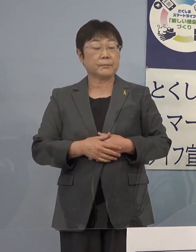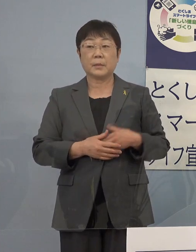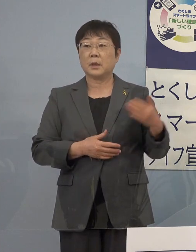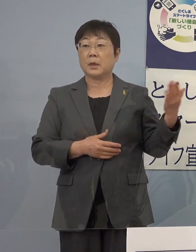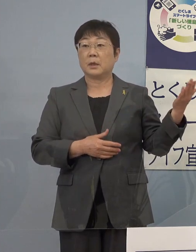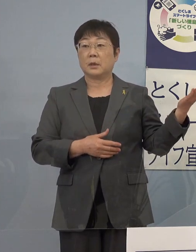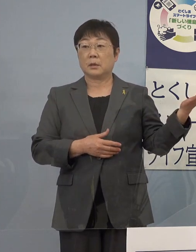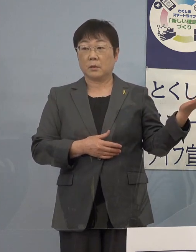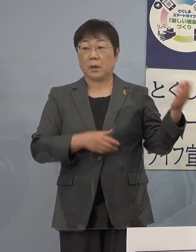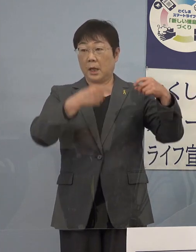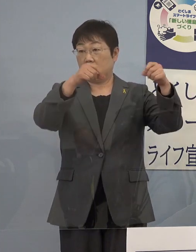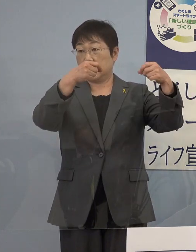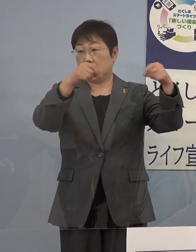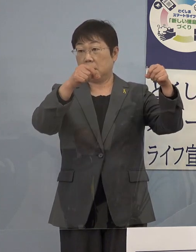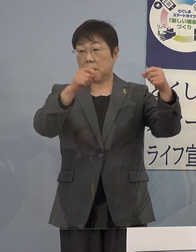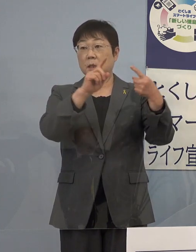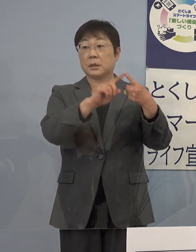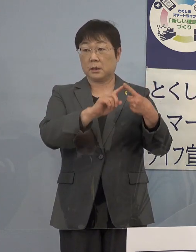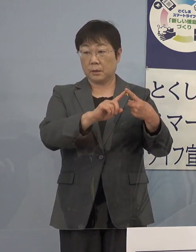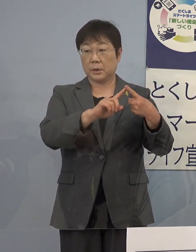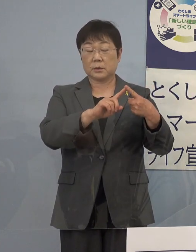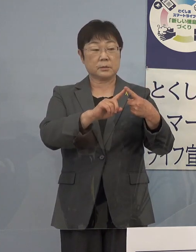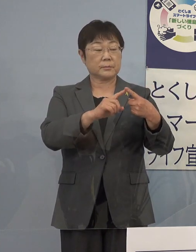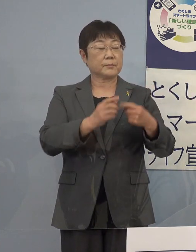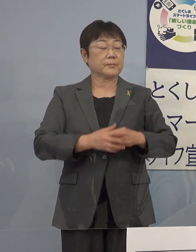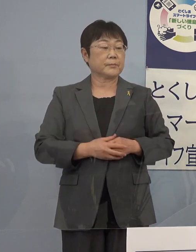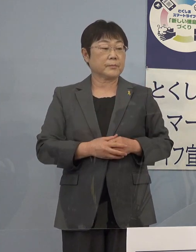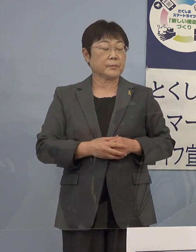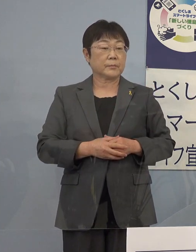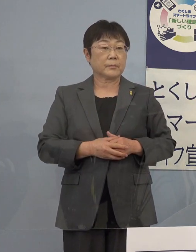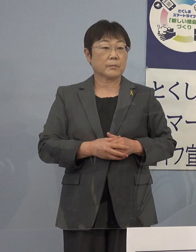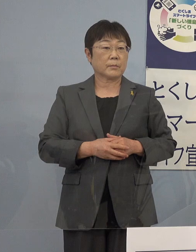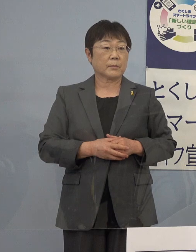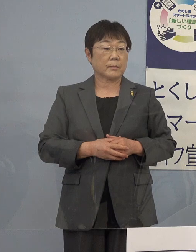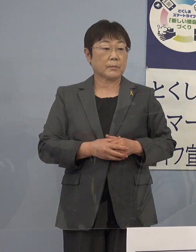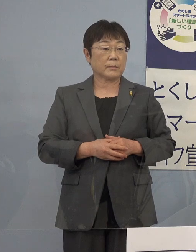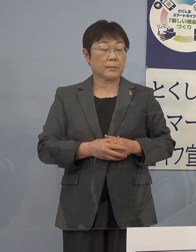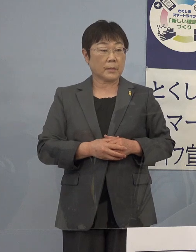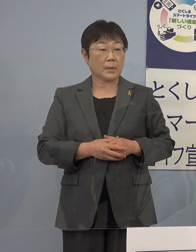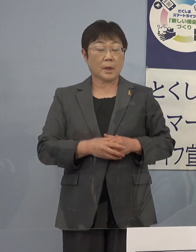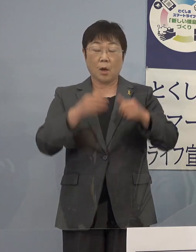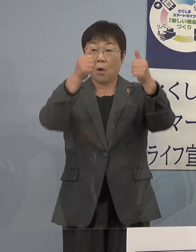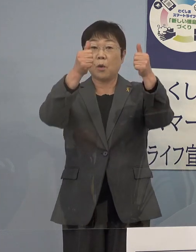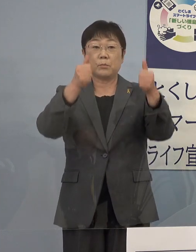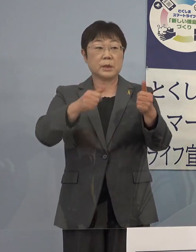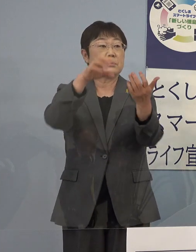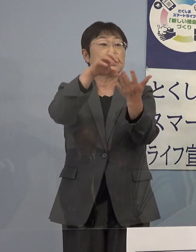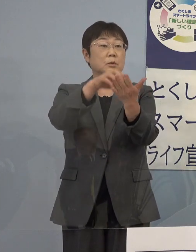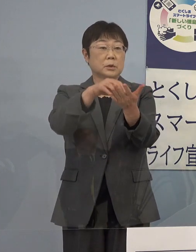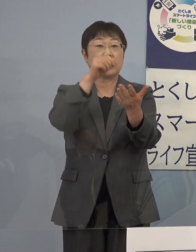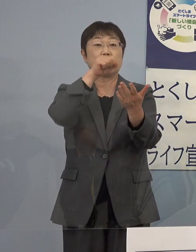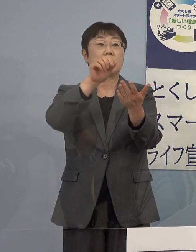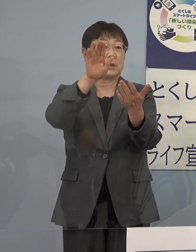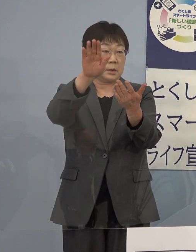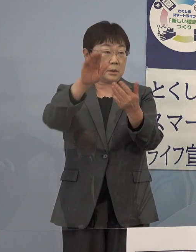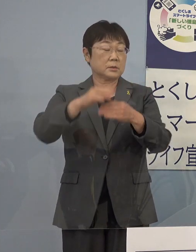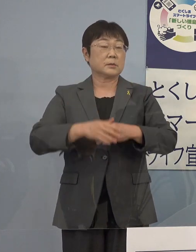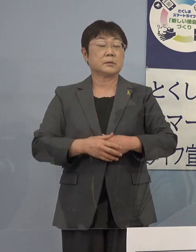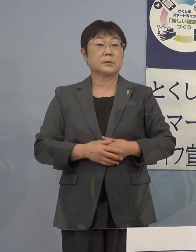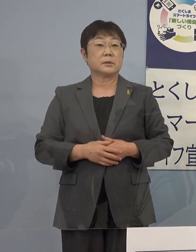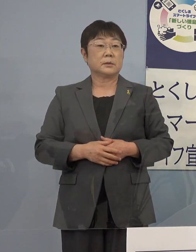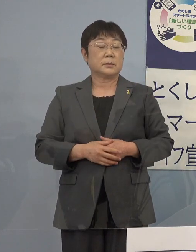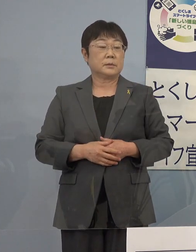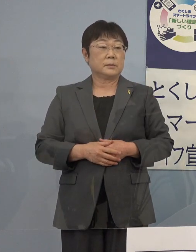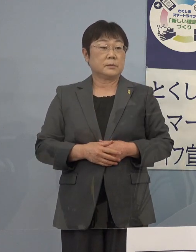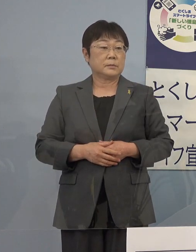がまさにそのチラシというか、あ、はい、あ、そのものになりますので、カラーでもちろんホームページにも載せ出していただけ